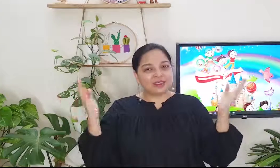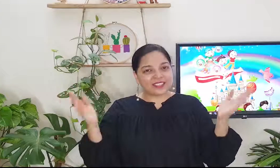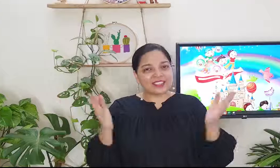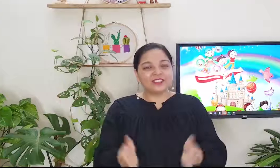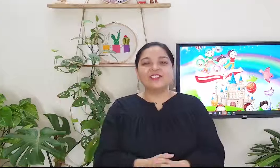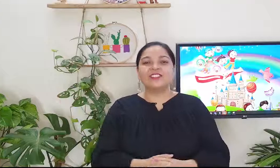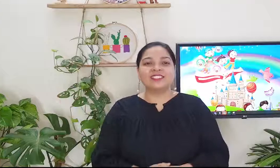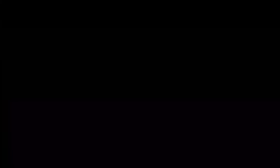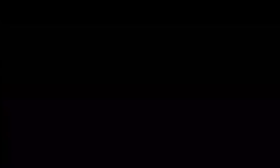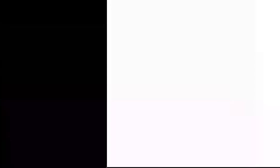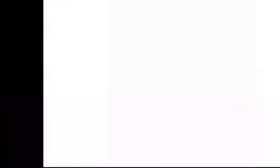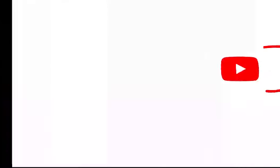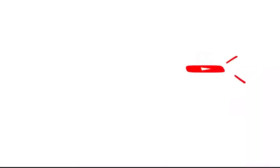ব্লেস ইউ।